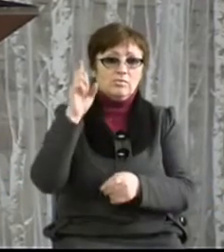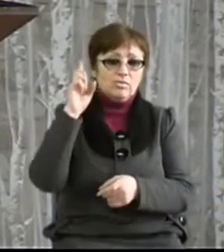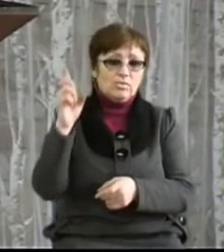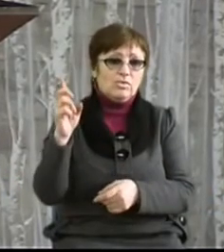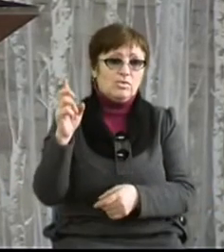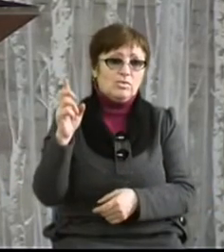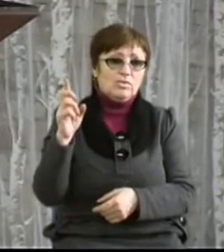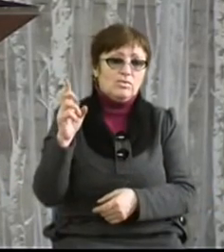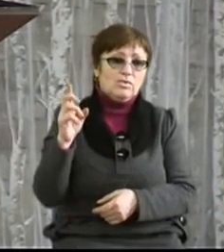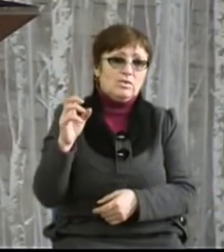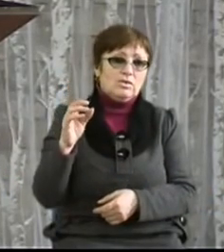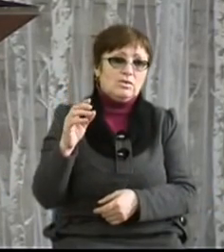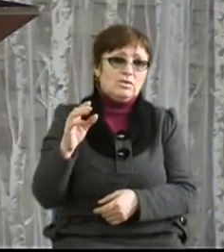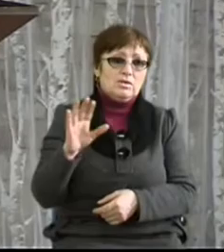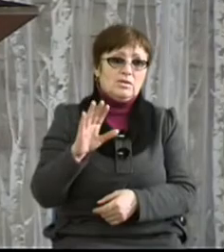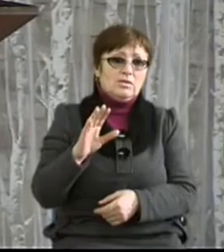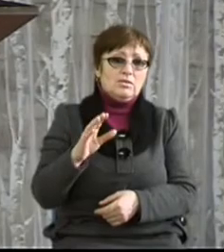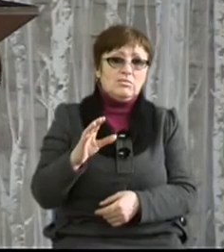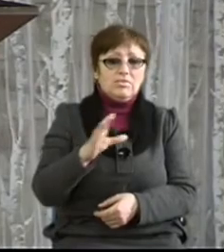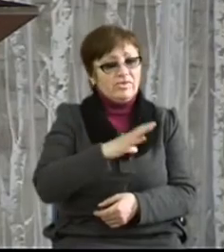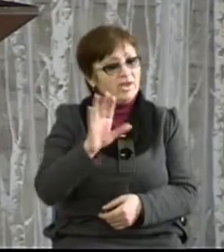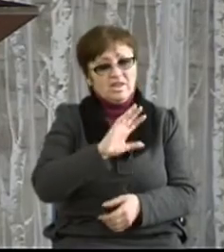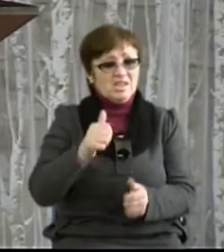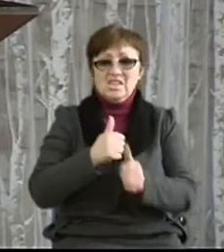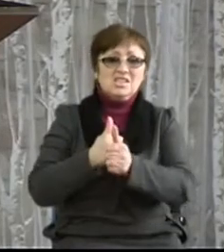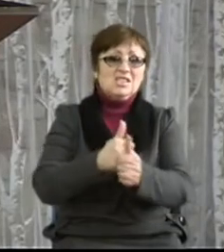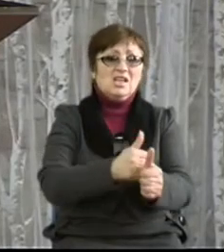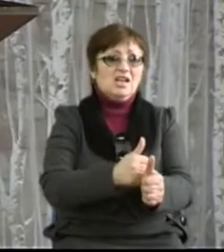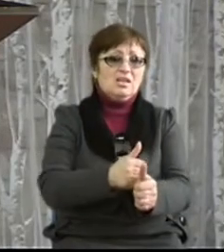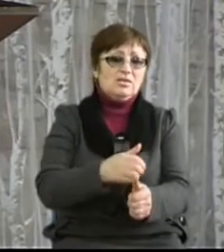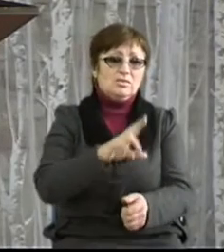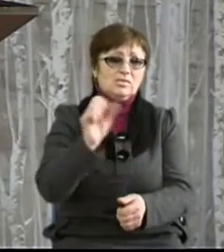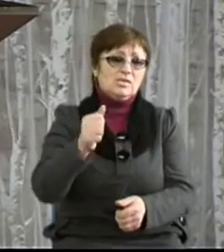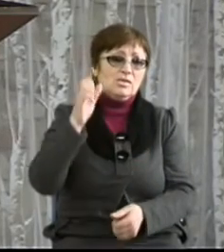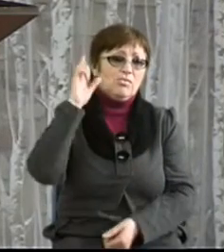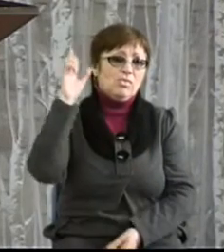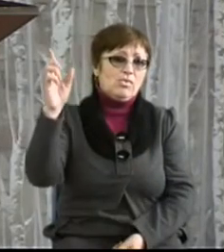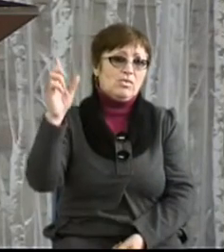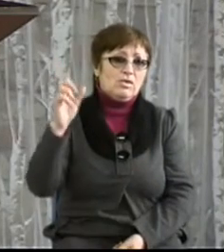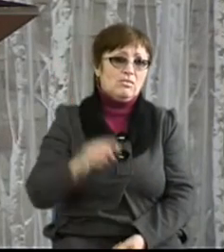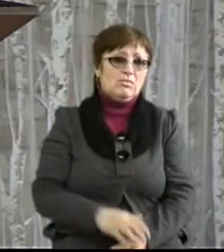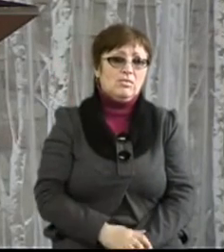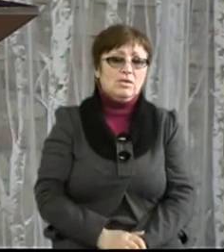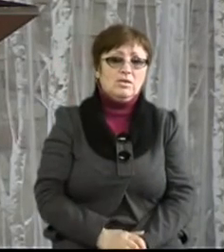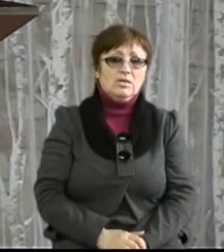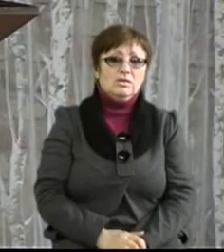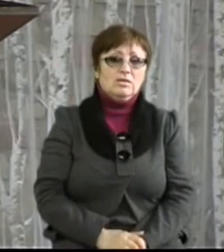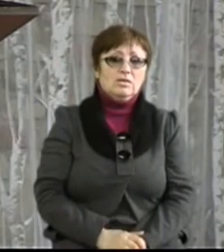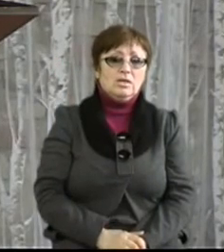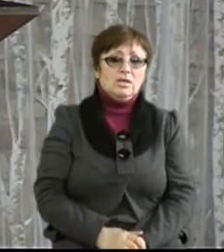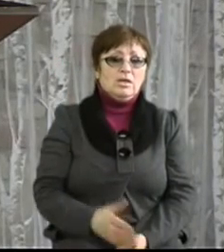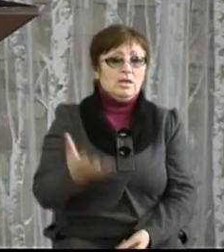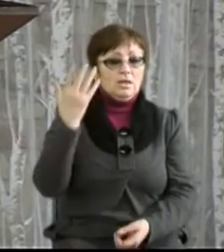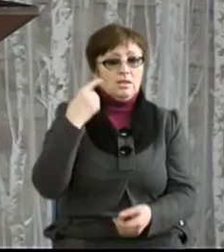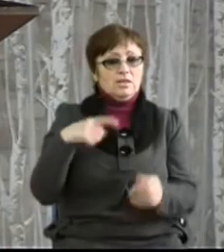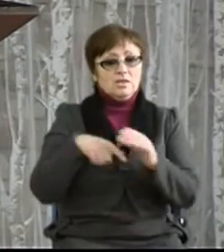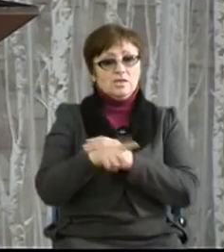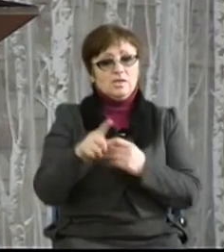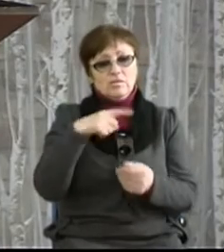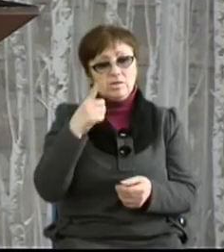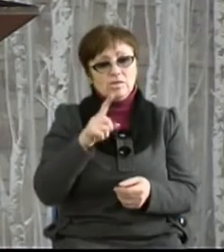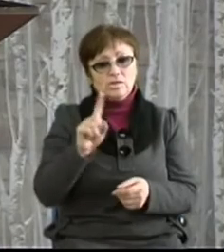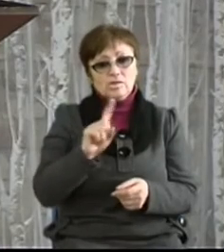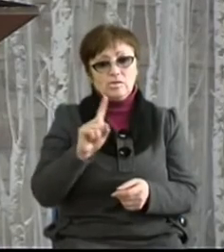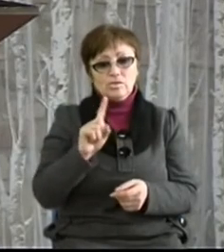порой все-таки не следуем этими Божьими путями. И когда мы начинаем говорить о